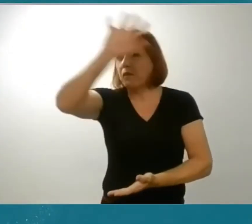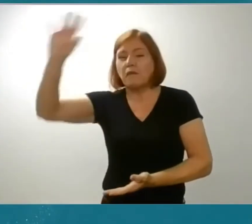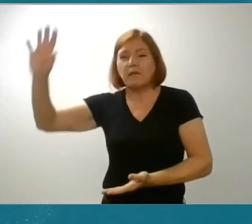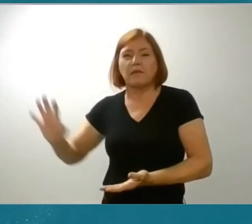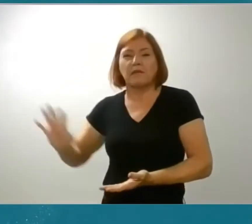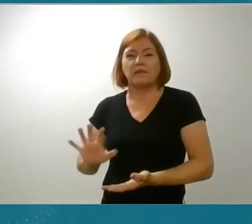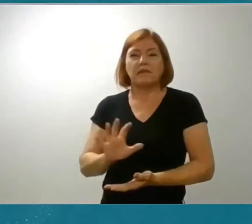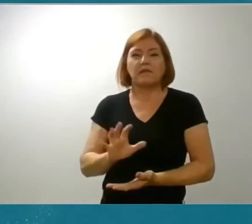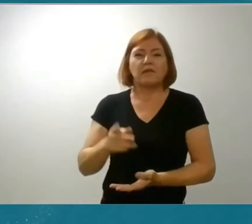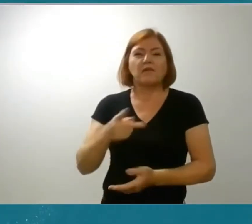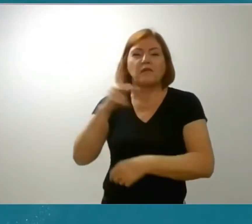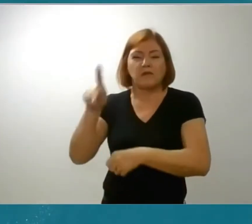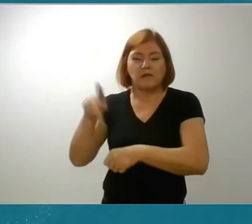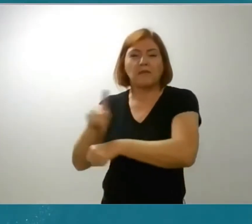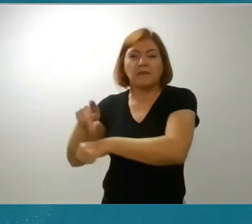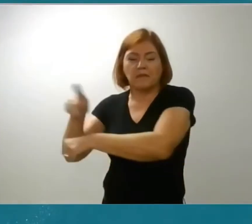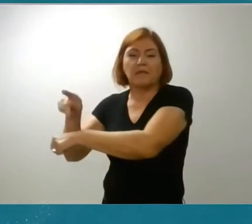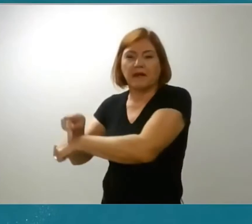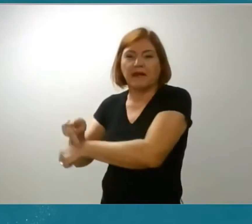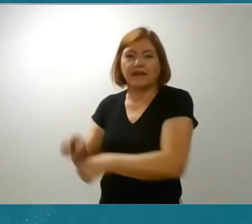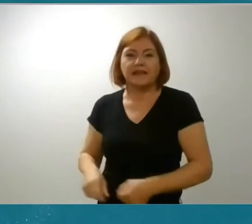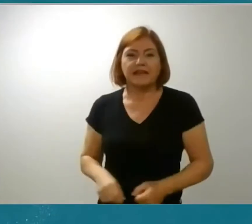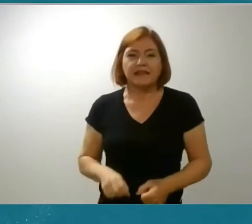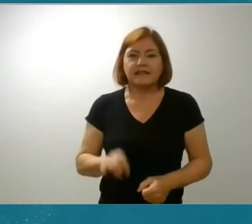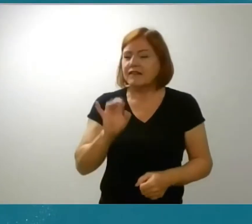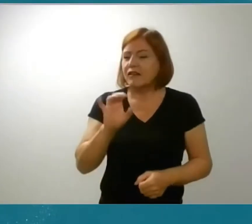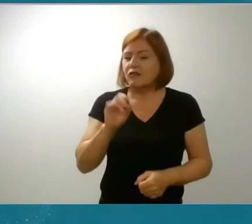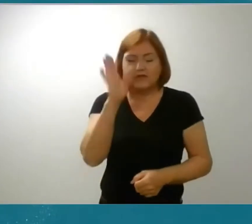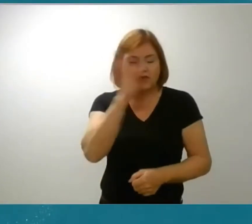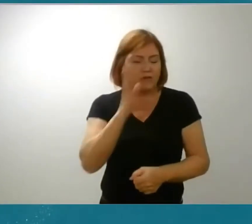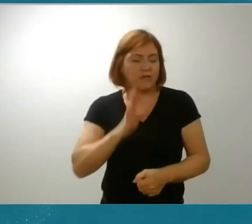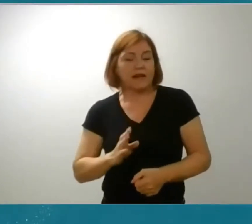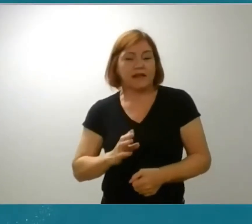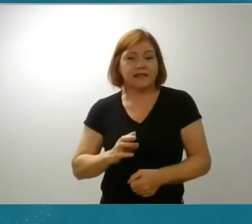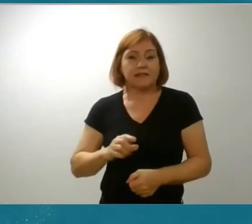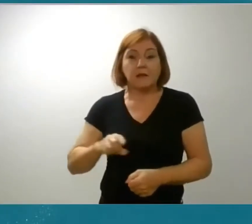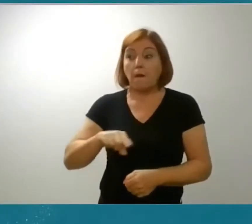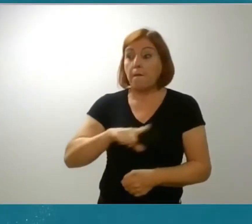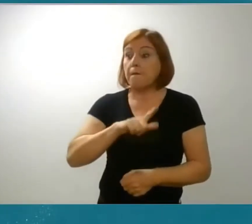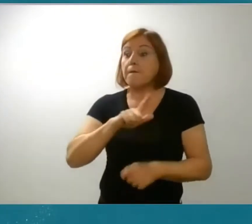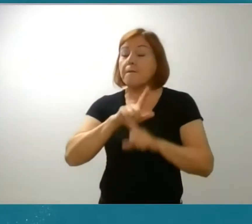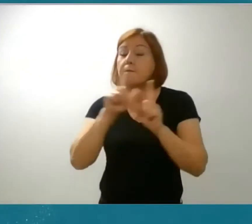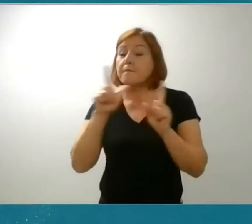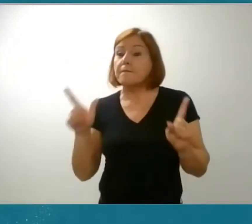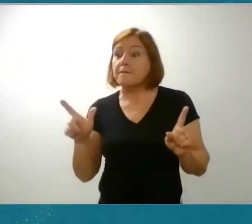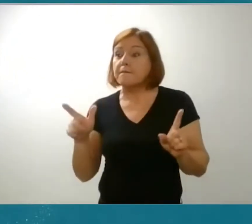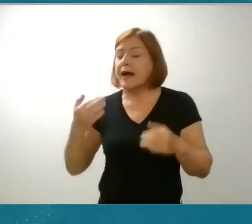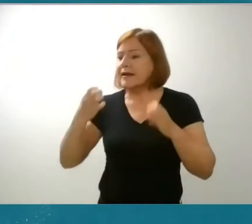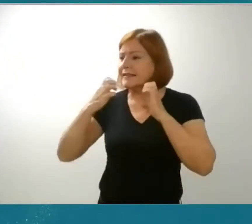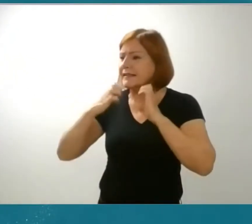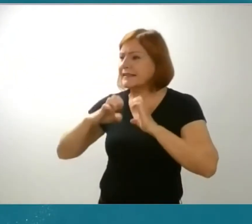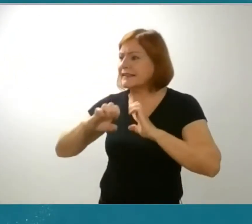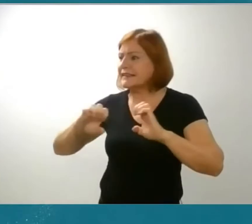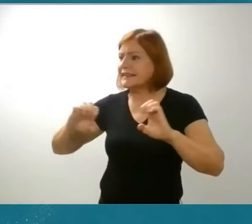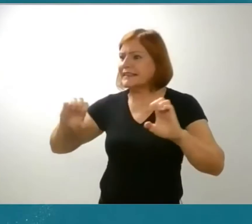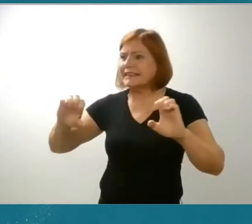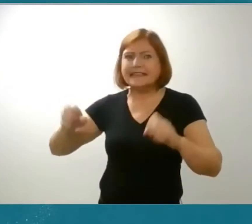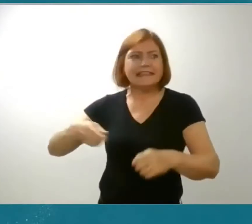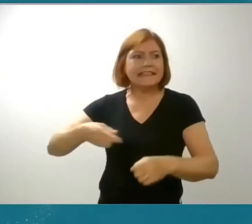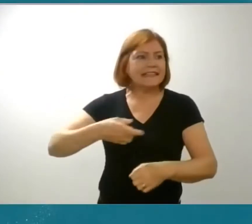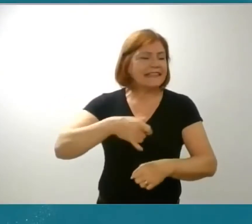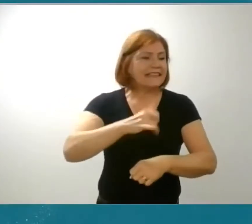Embora ele não esteja mais vivendo aqui em carne, mas ele está aqui em espírito. Ele pode contar com o